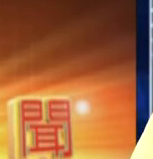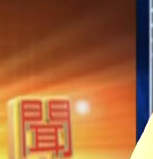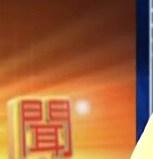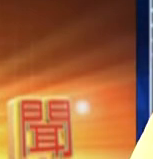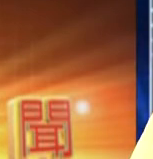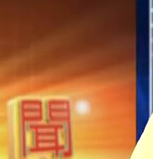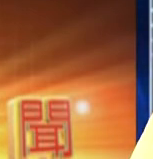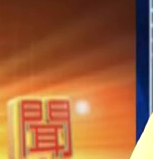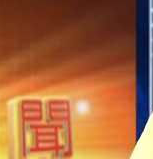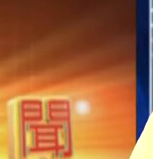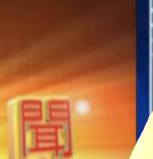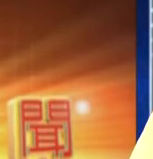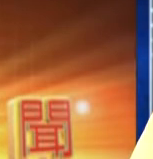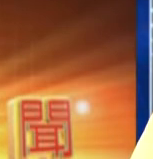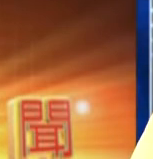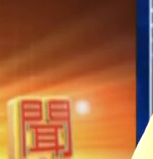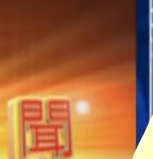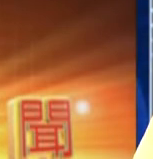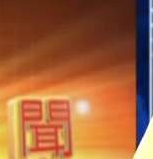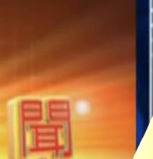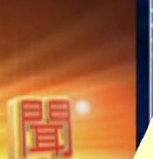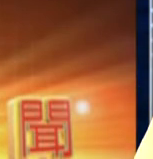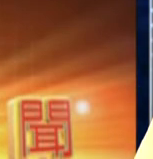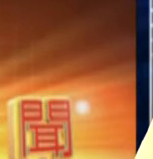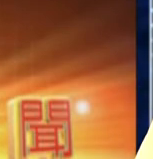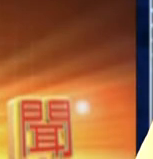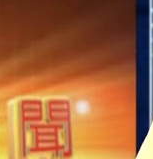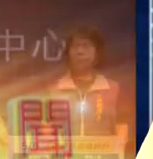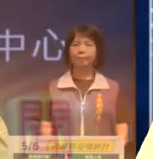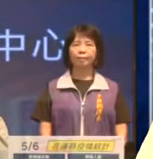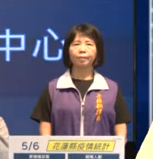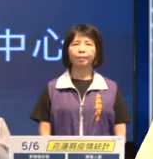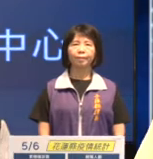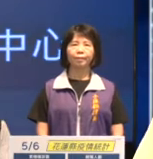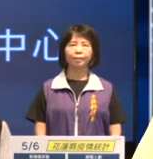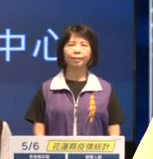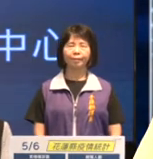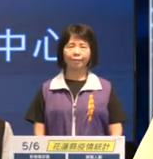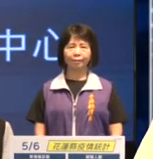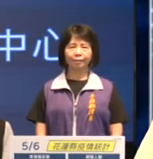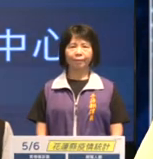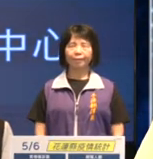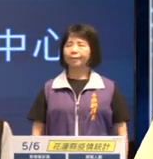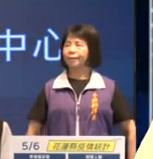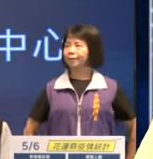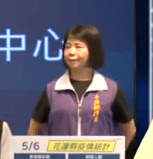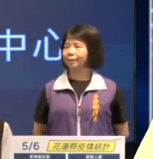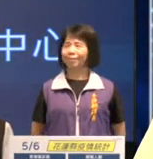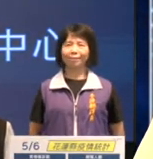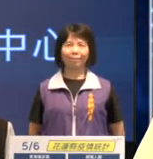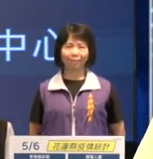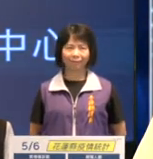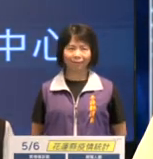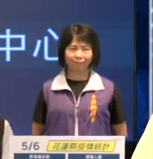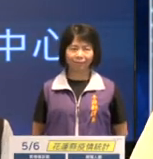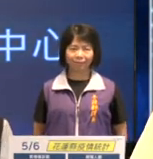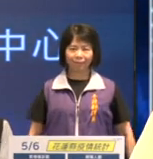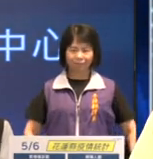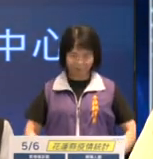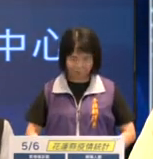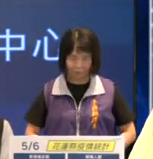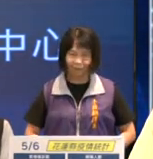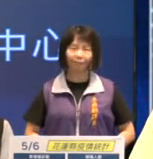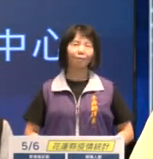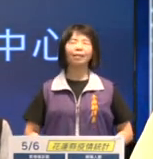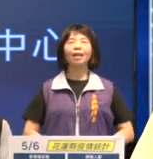你好，欢迎收看5月6号的大花莲地方新闻，我是陈燕汝。今天中央疫情指挥中心公布新